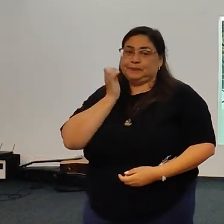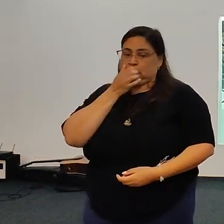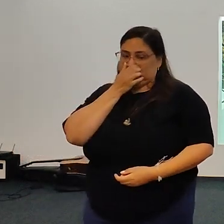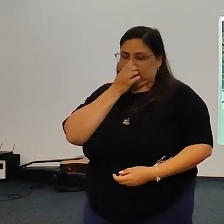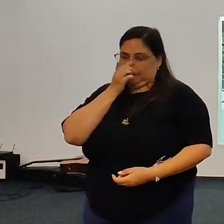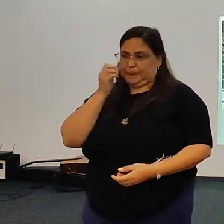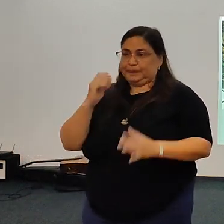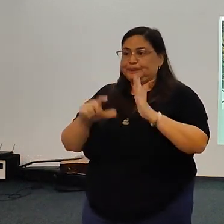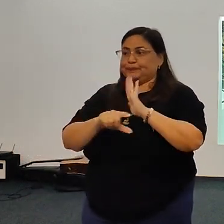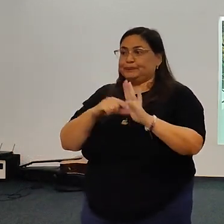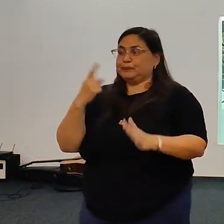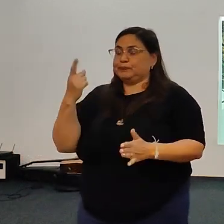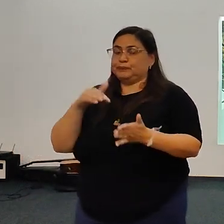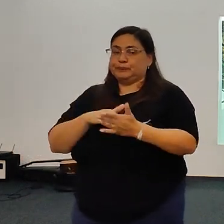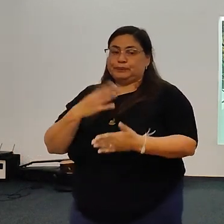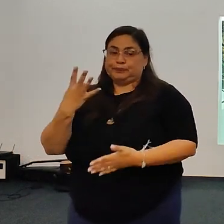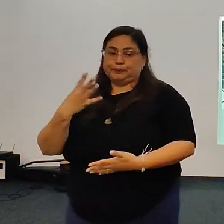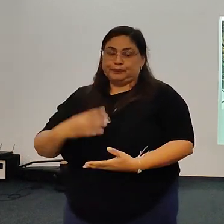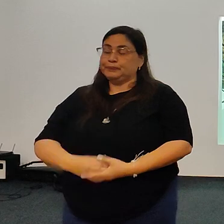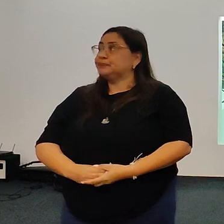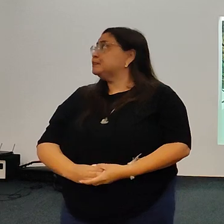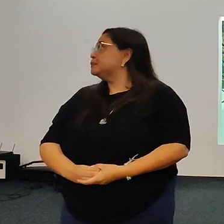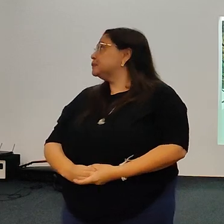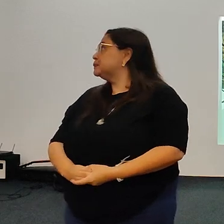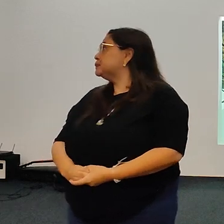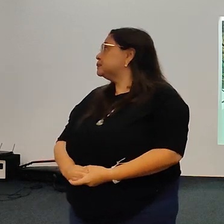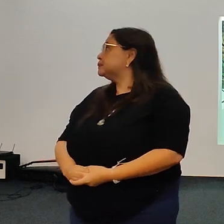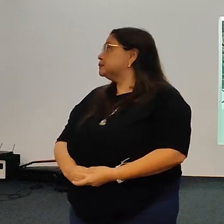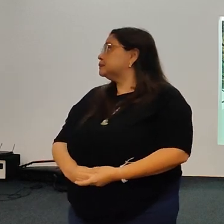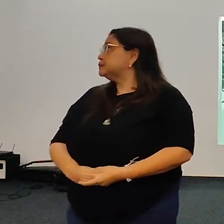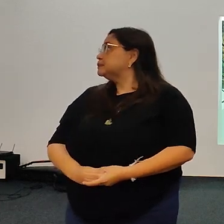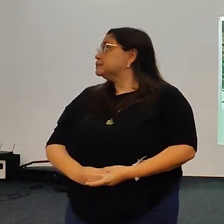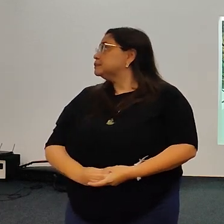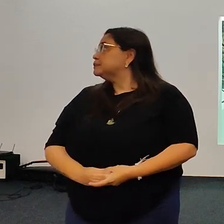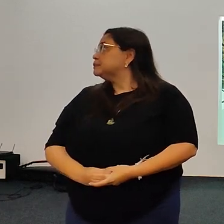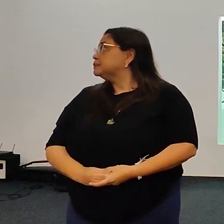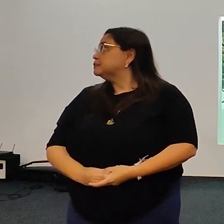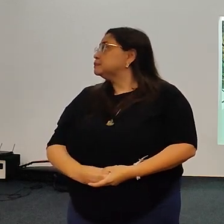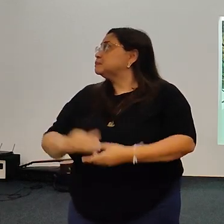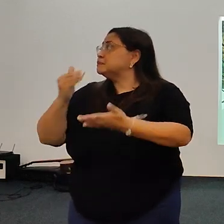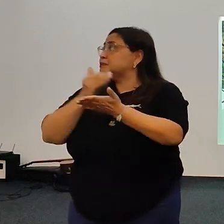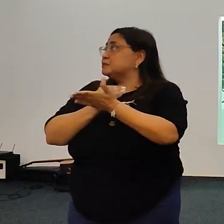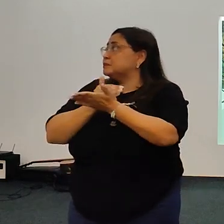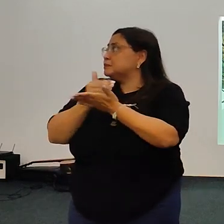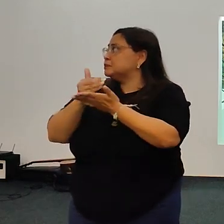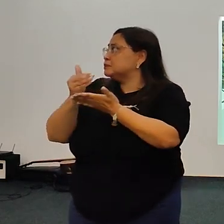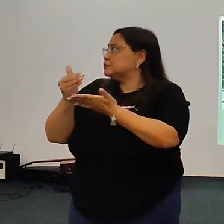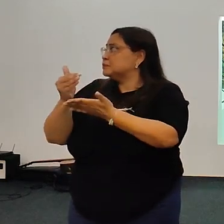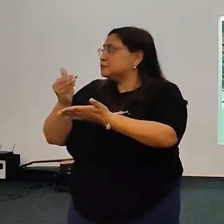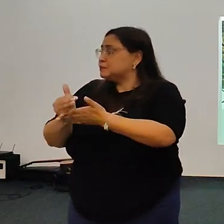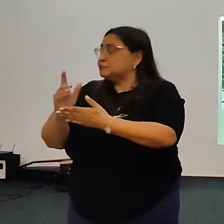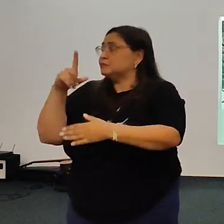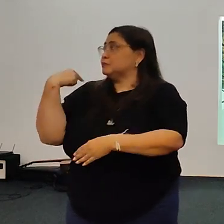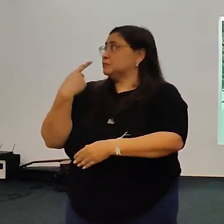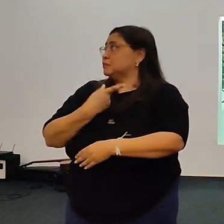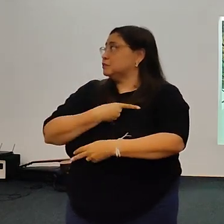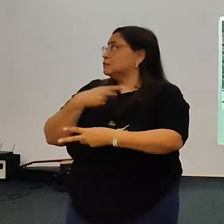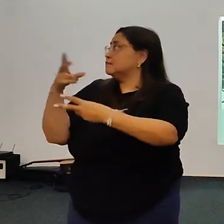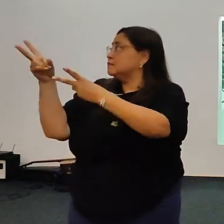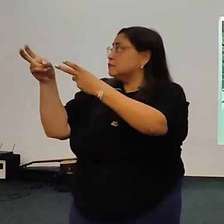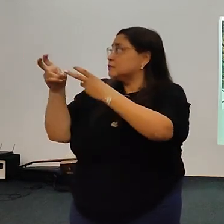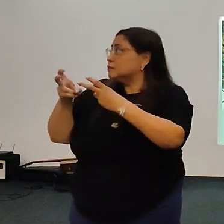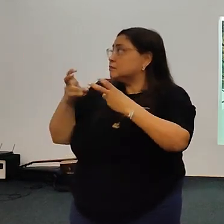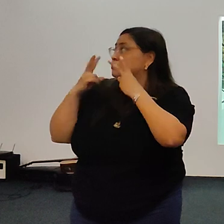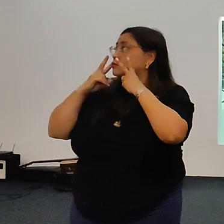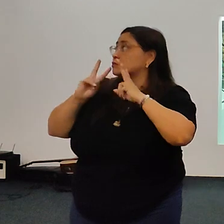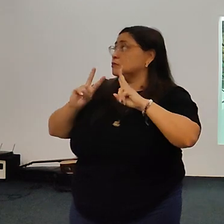Versículo 1 ao versículo 4 diz assim: o que era desde o princípio, o que ouvimos, o